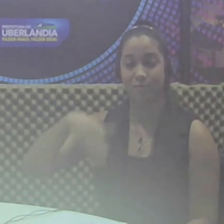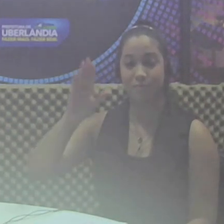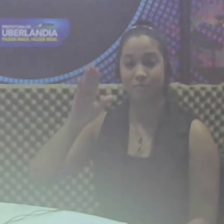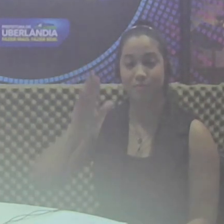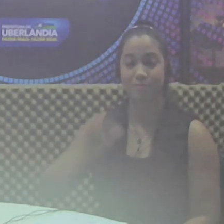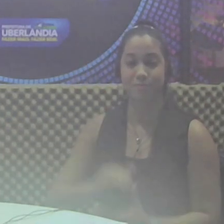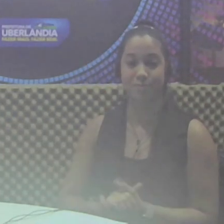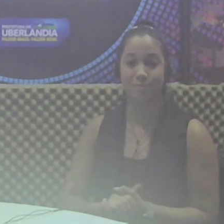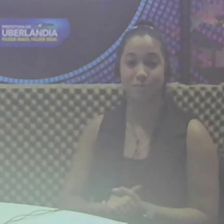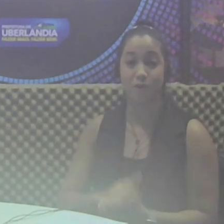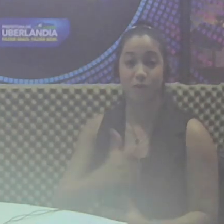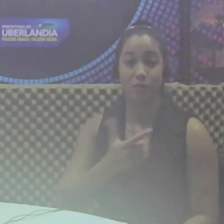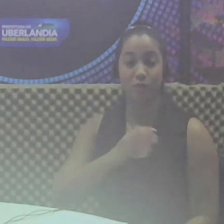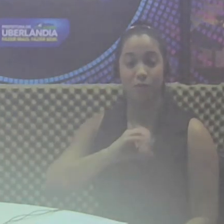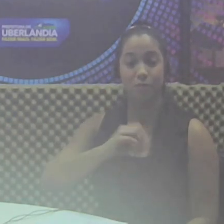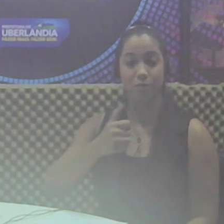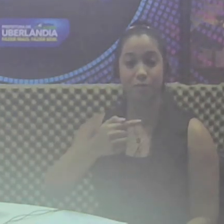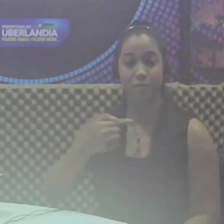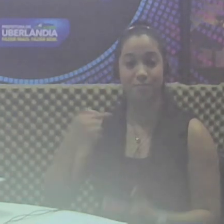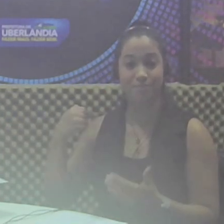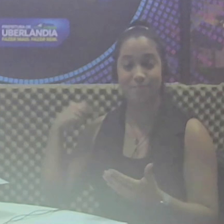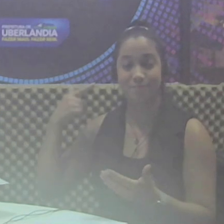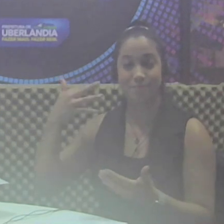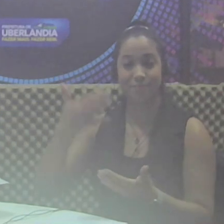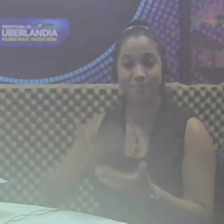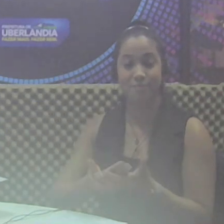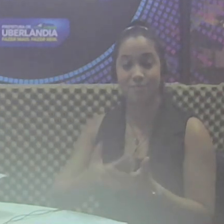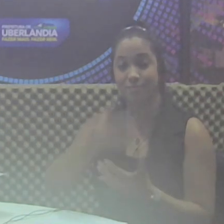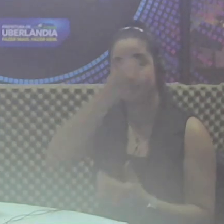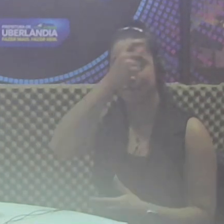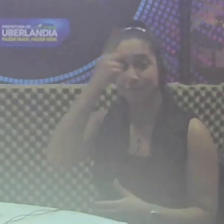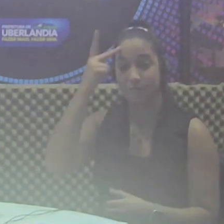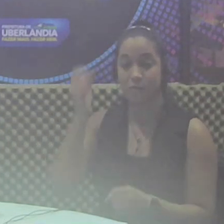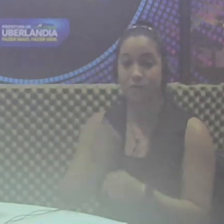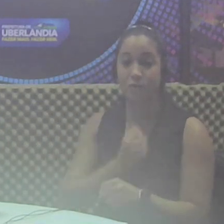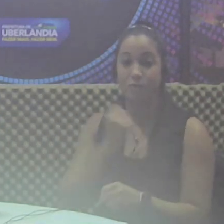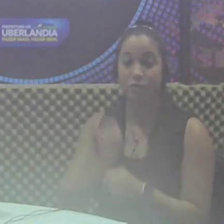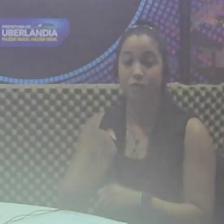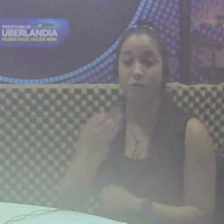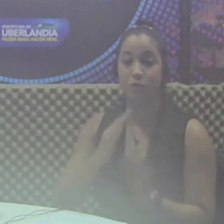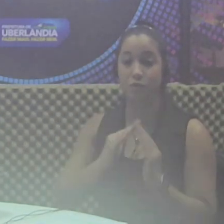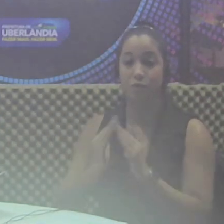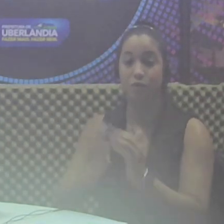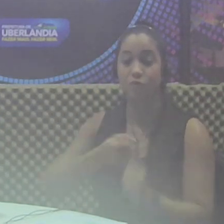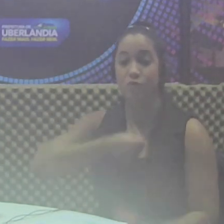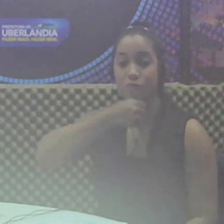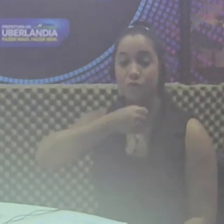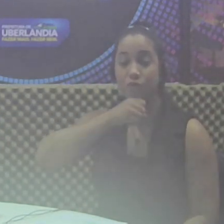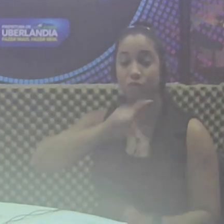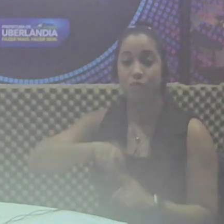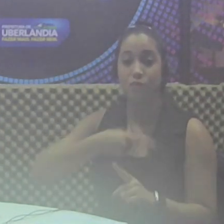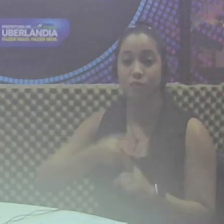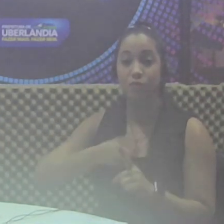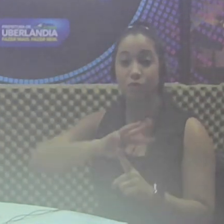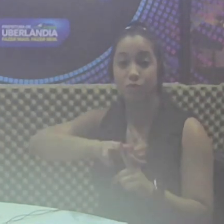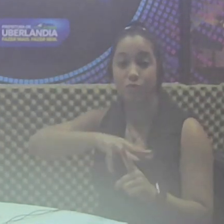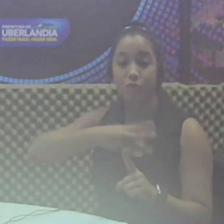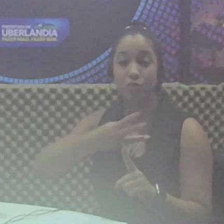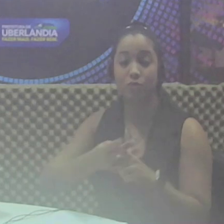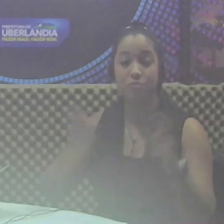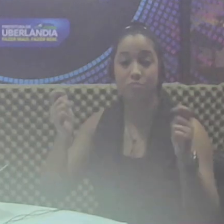60 anos. De 2017 para cá, a prefeitura construiu um novo condomínio do idoso e triplicou